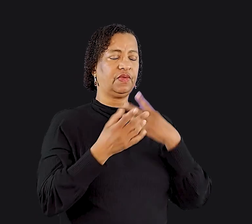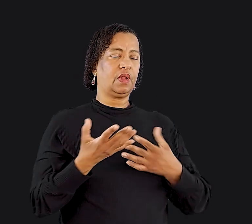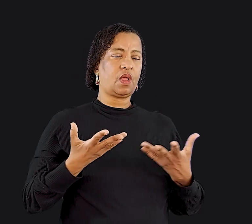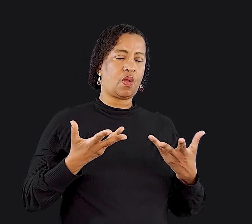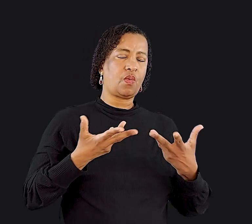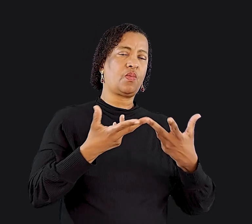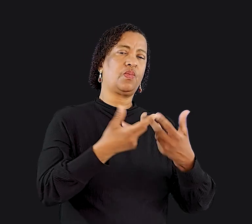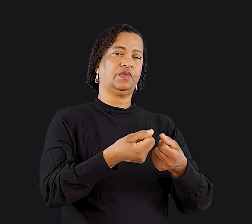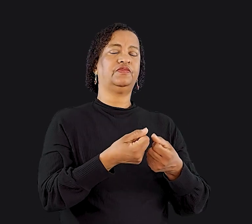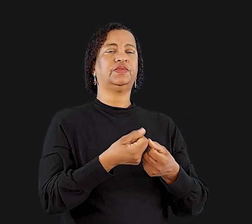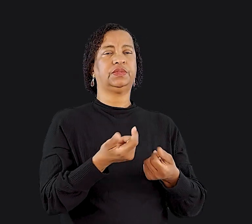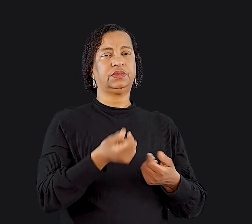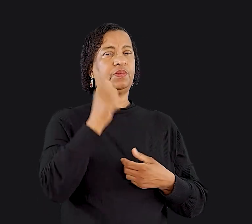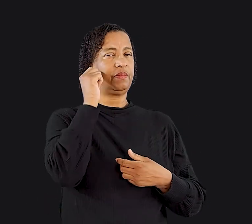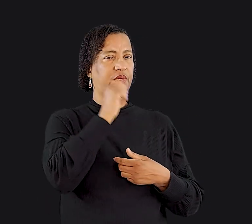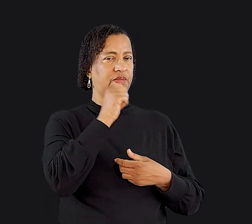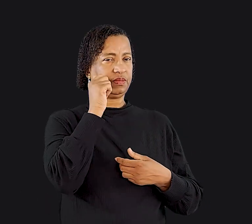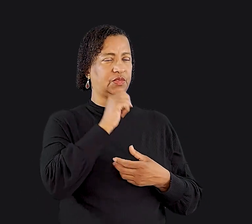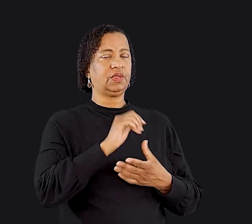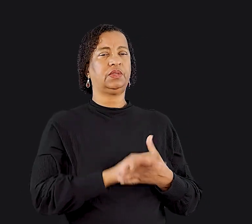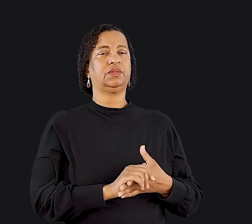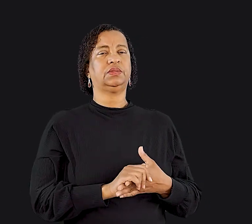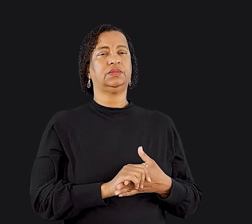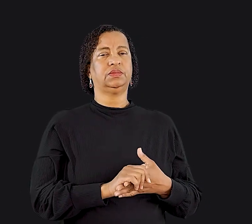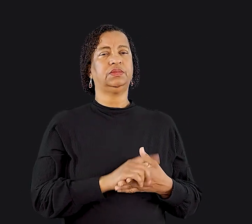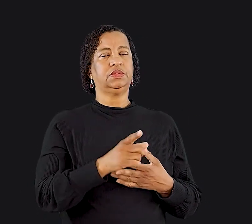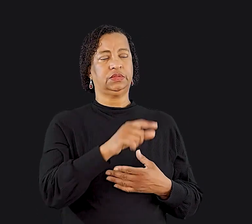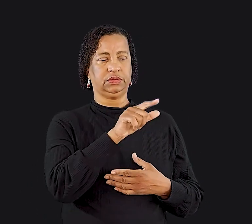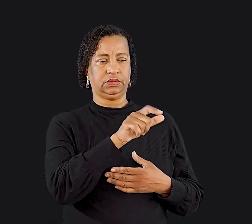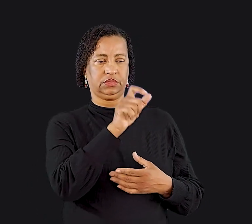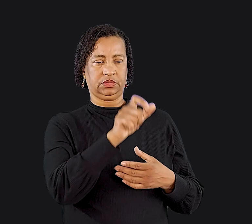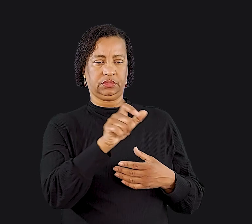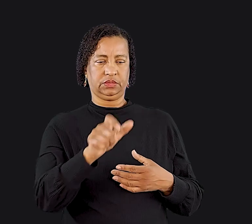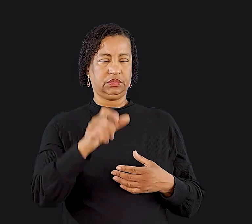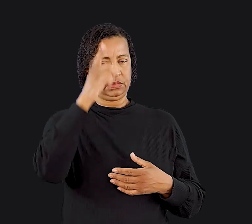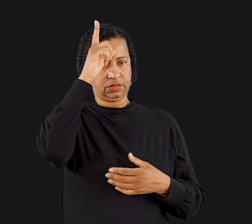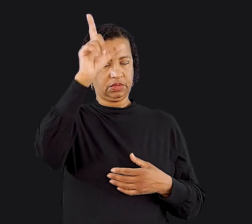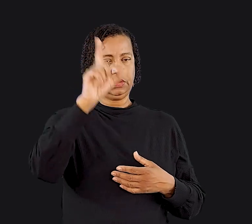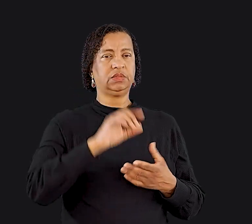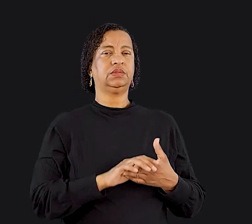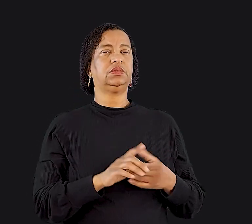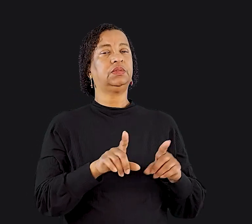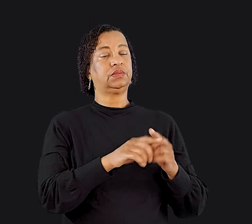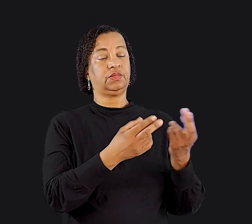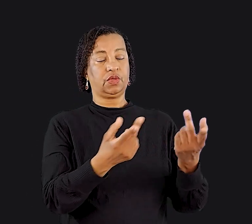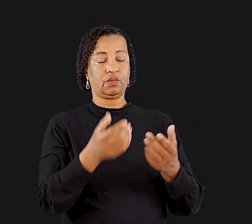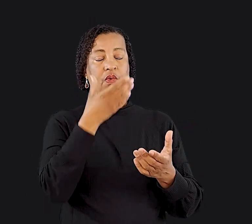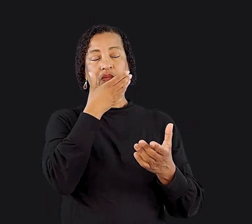certas qualificações para as mulheres destes oficiais, tão exigentes quanto a de seus